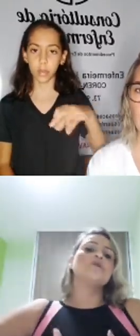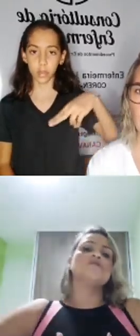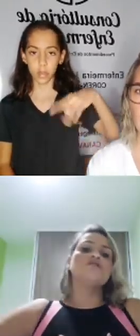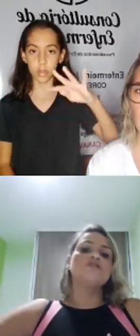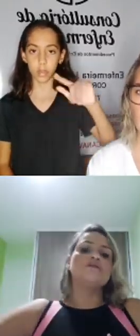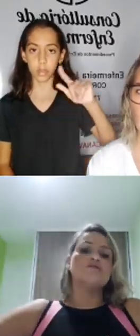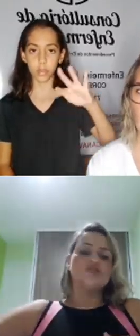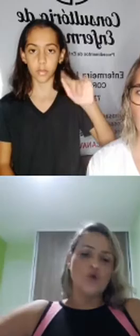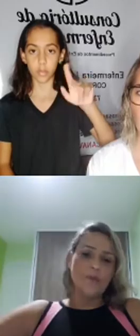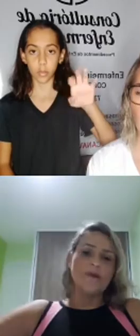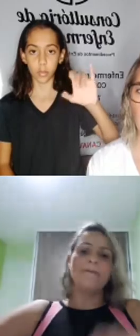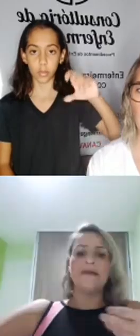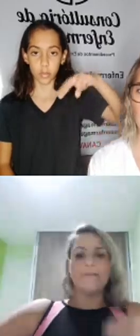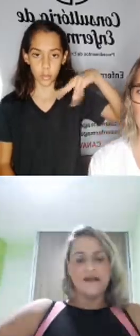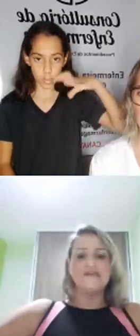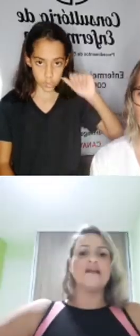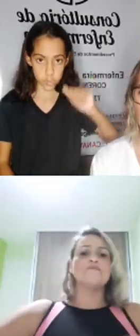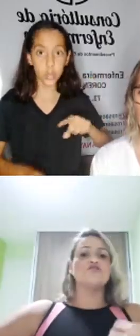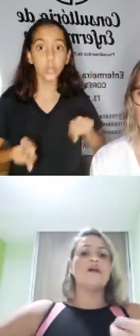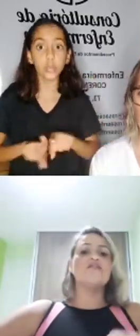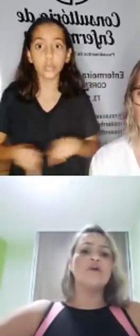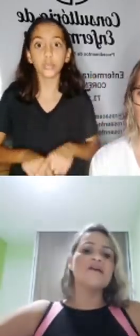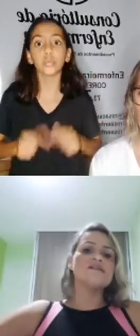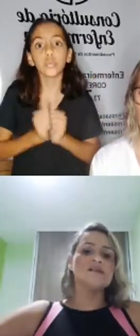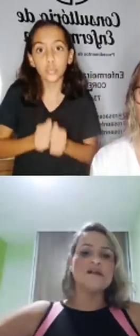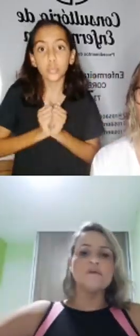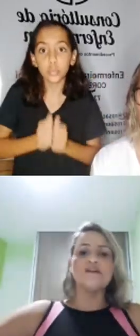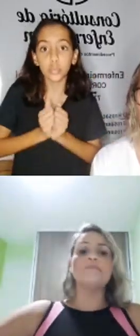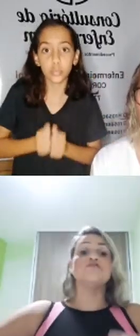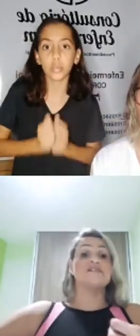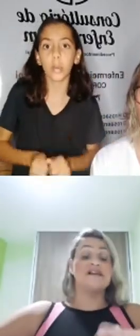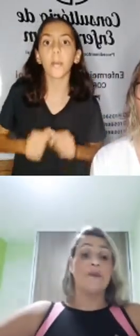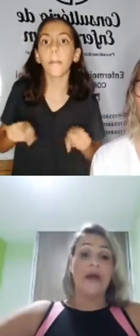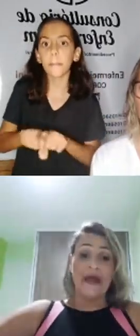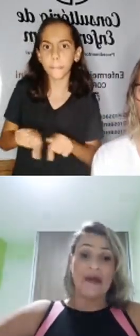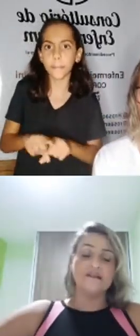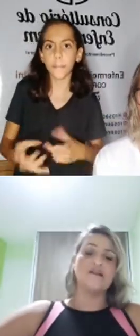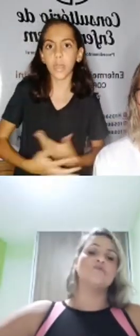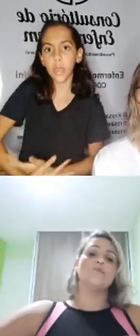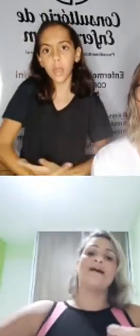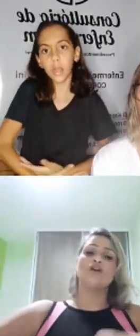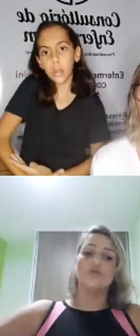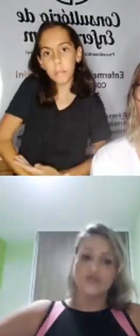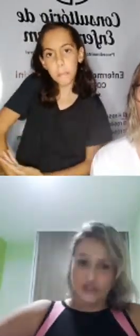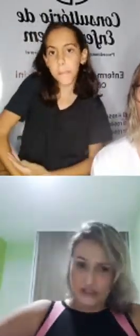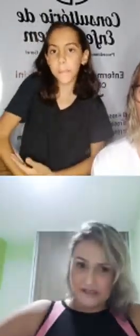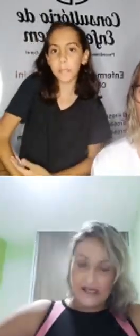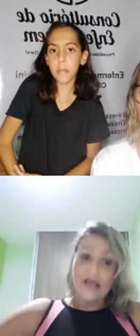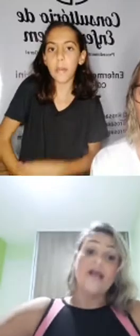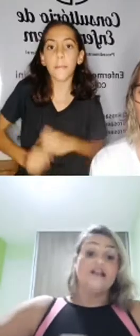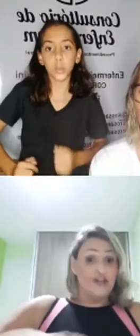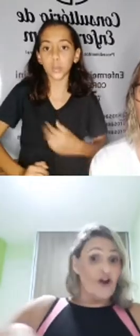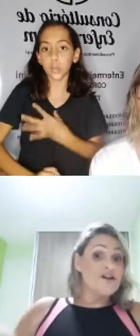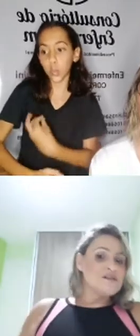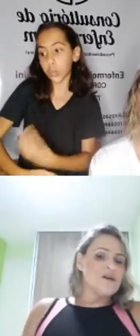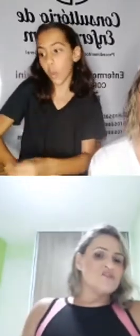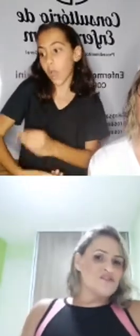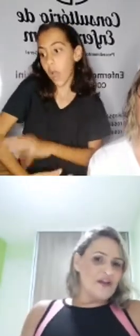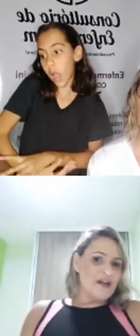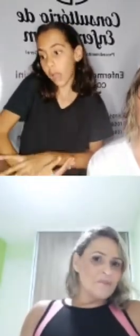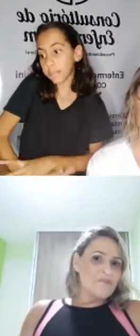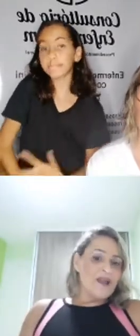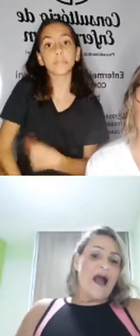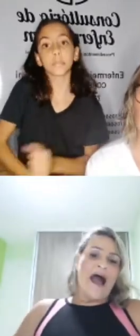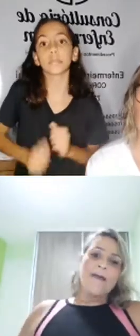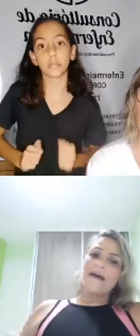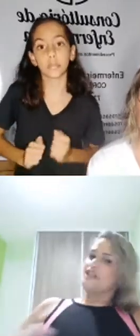Covid positivo sobre bebê, em termos de má formação, em termos de sequela, em termos de patologias, nós vamos